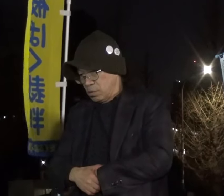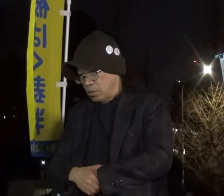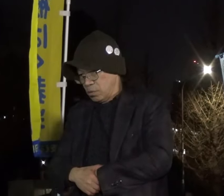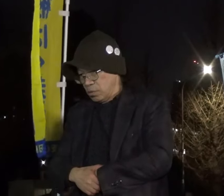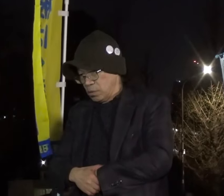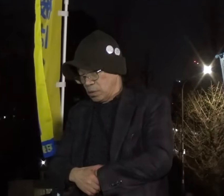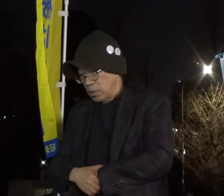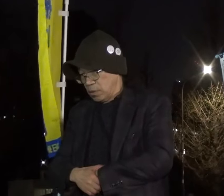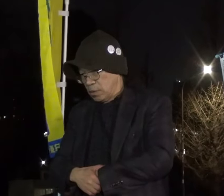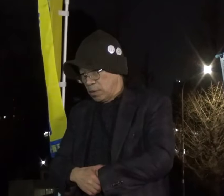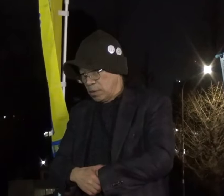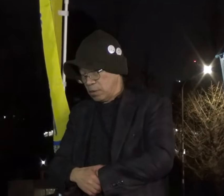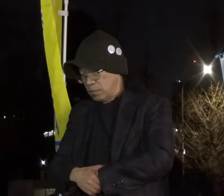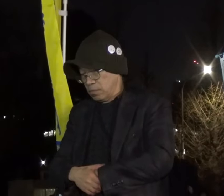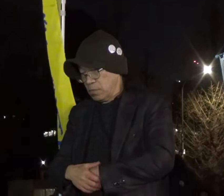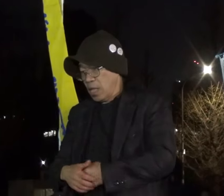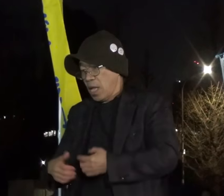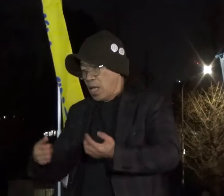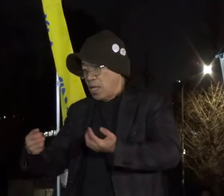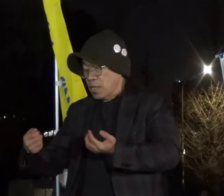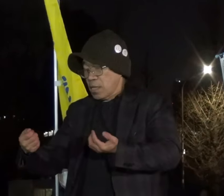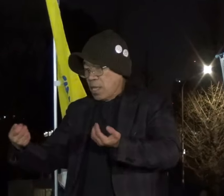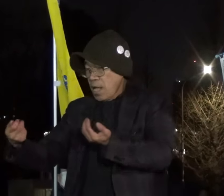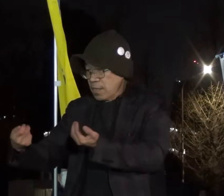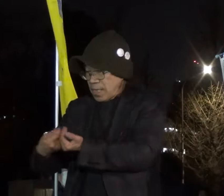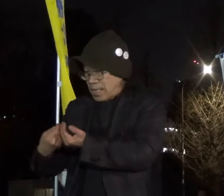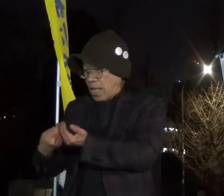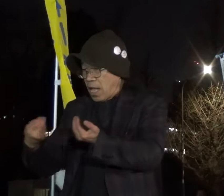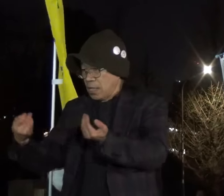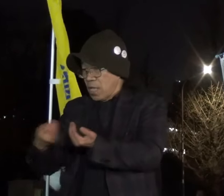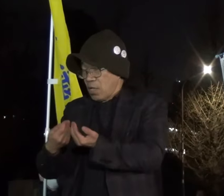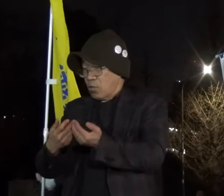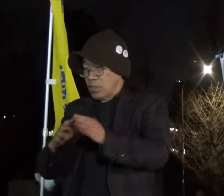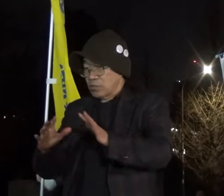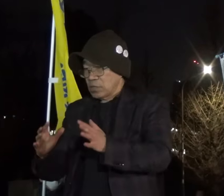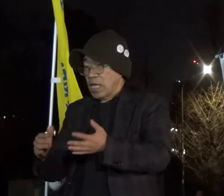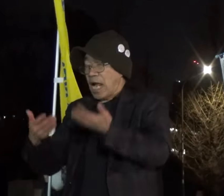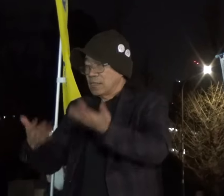抵抗なくして安全なし、安全なくして労働なし、